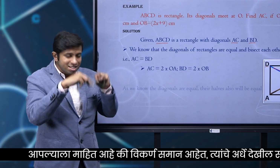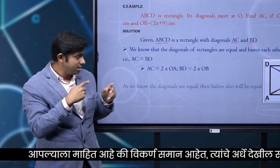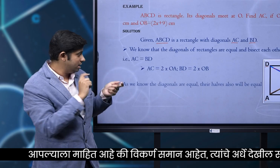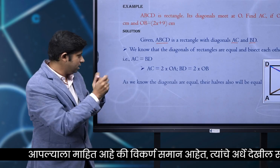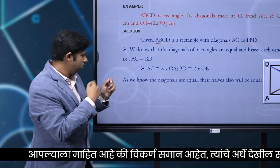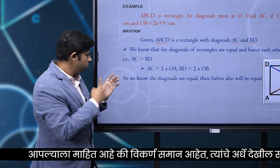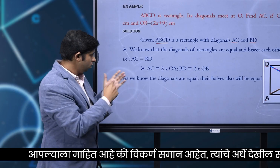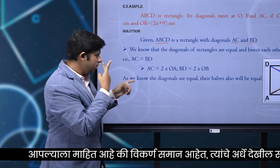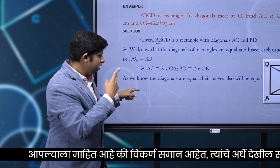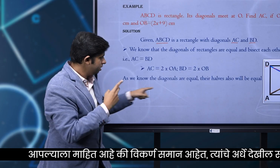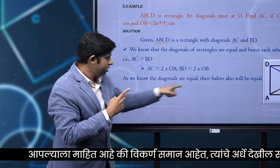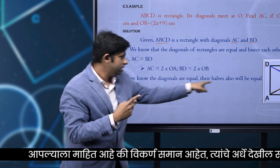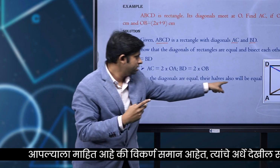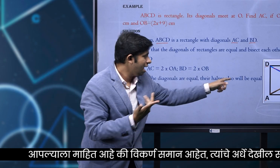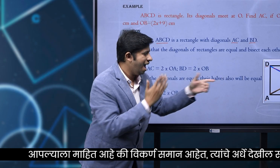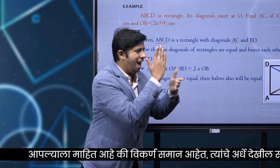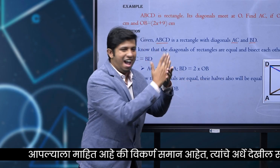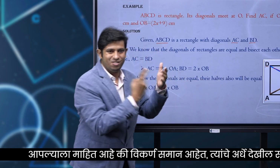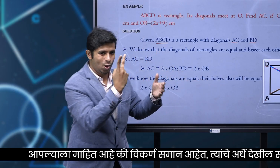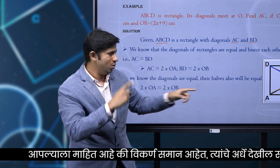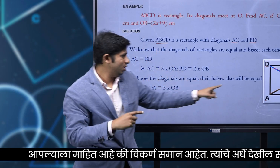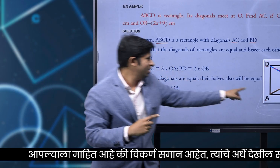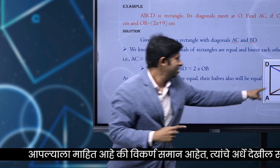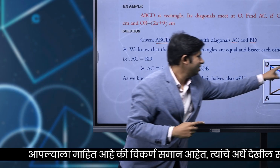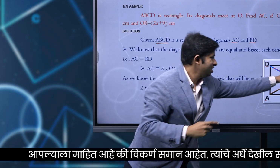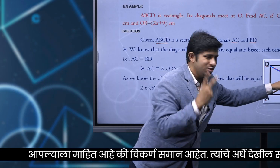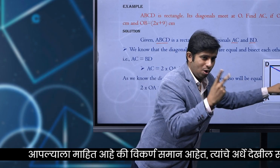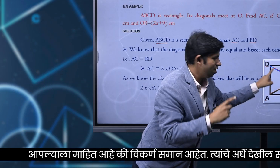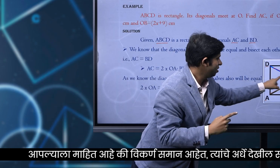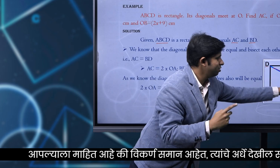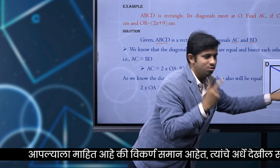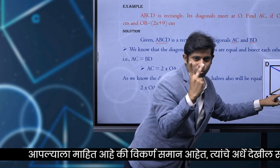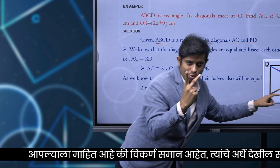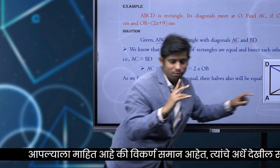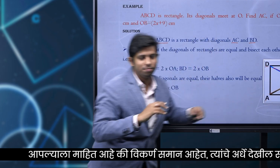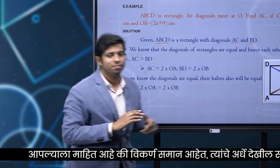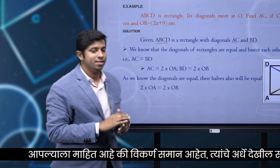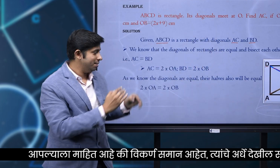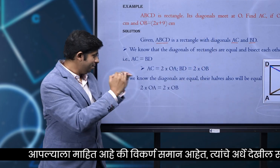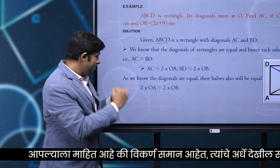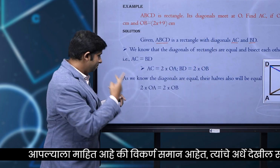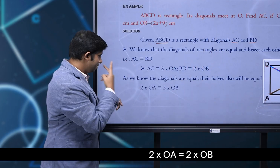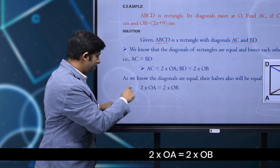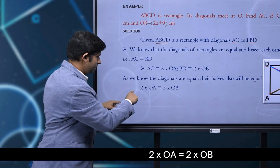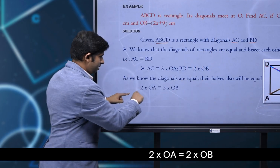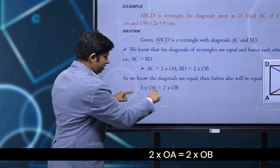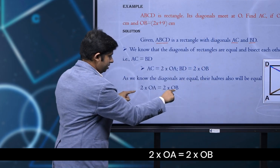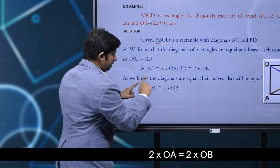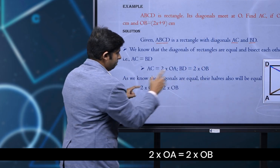आपल्याला माहित आहे की विकर्ण समान आहेत, त्याचे अर्धे देखील समान असतील. 2 इंटू OA